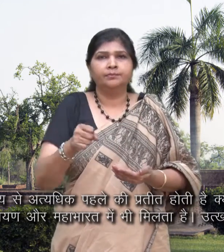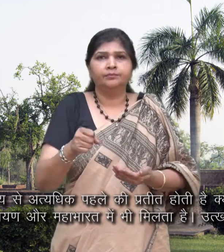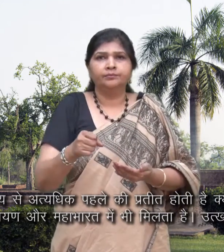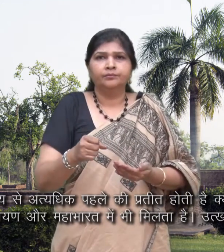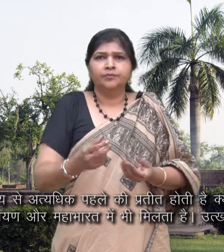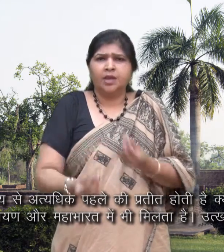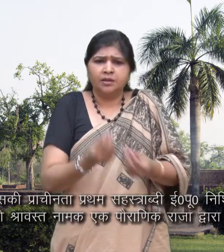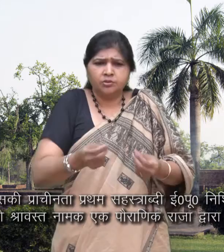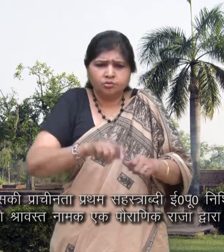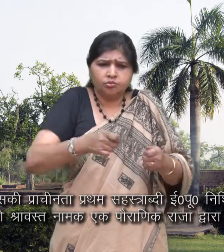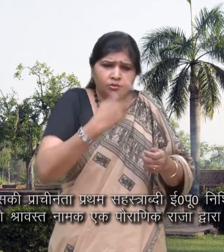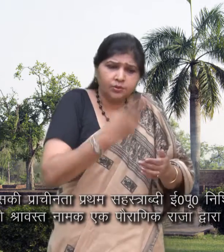उत्खनन से प्राप्त अवशेषों से